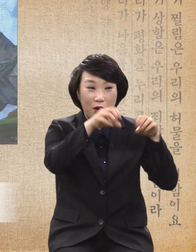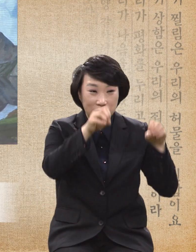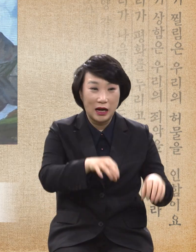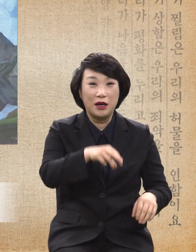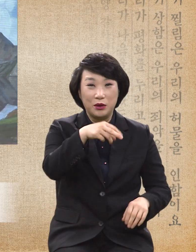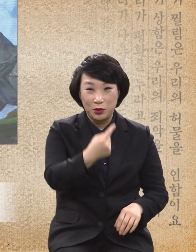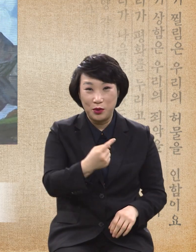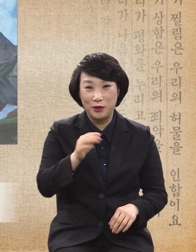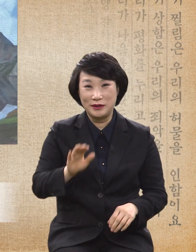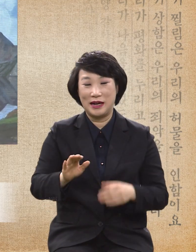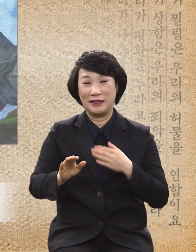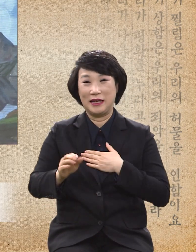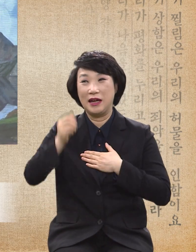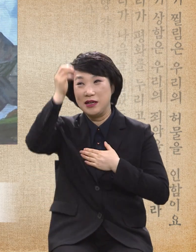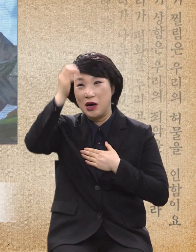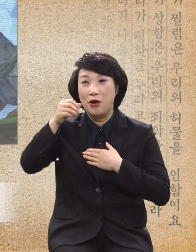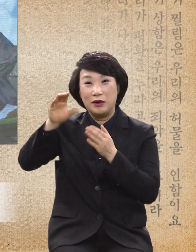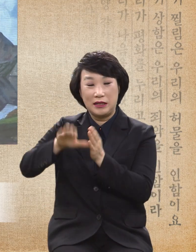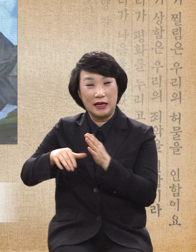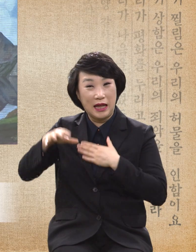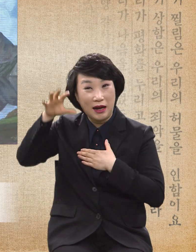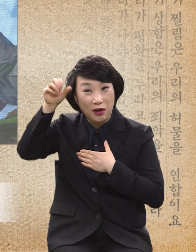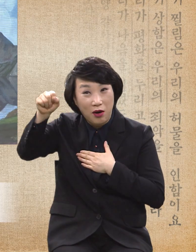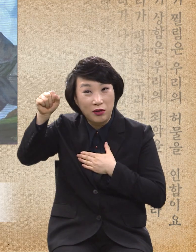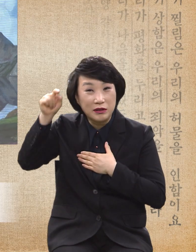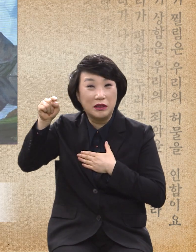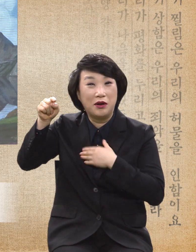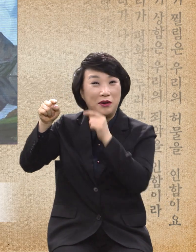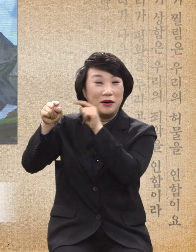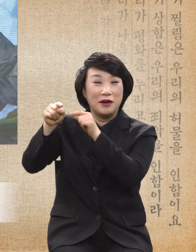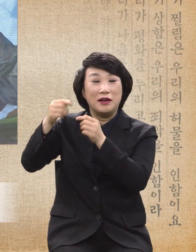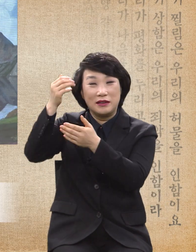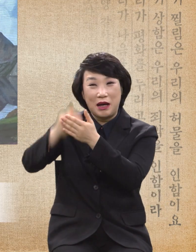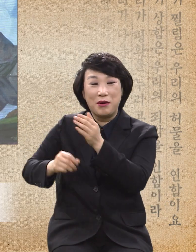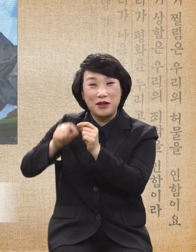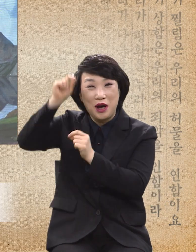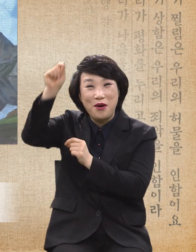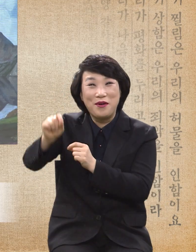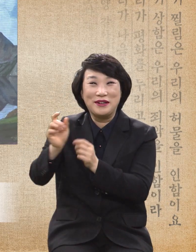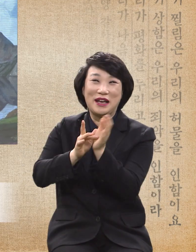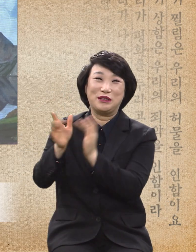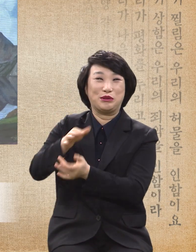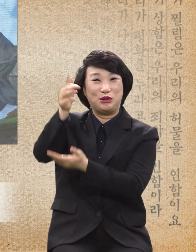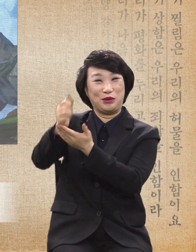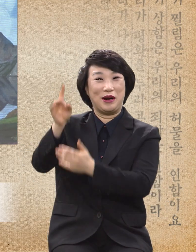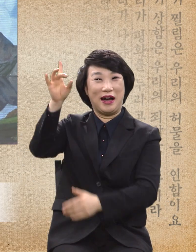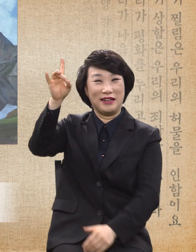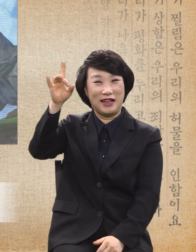허사일지라도 내 영혼의 몫은 영원히 예수 그리스도요,